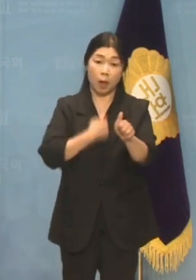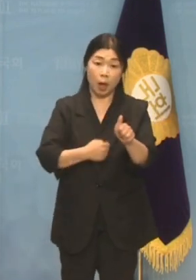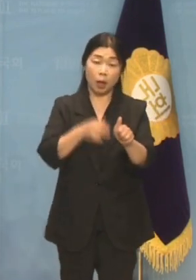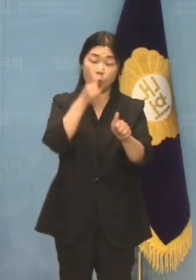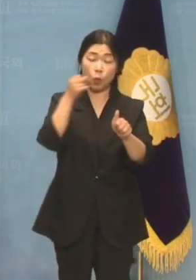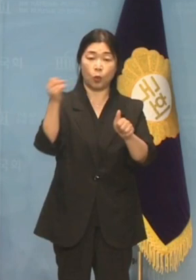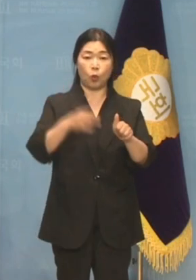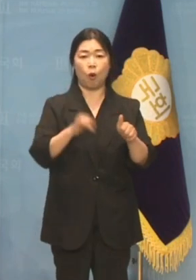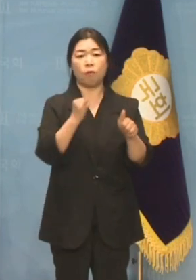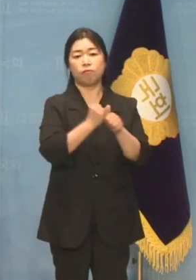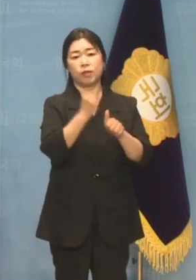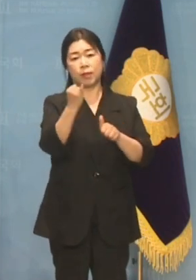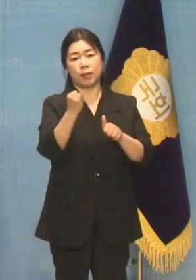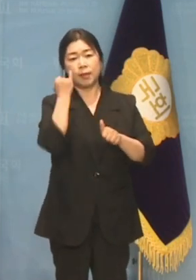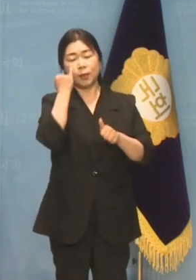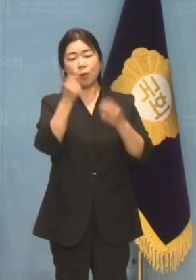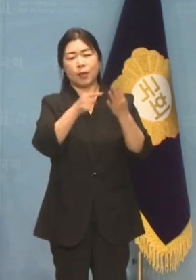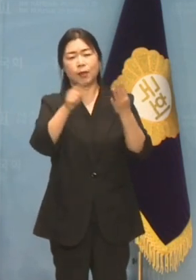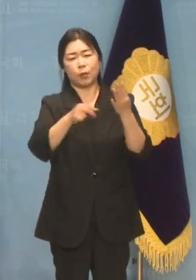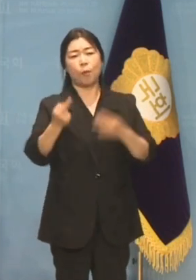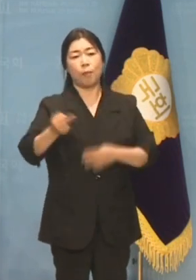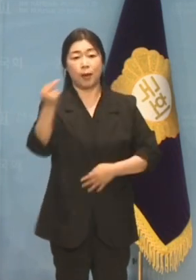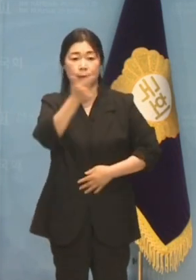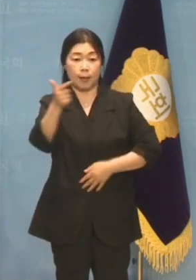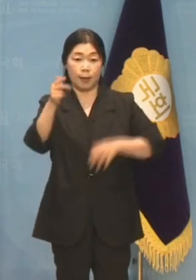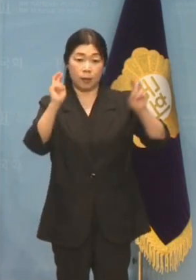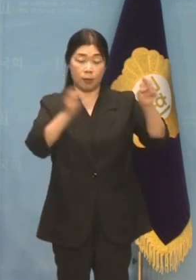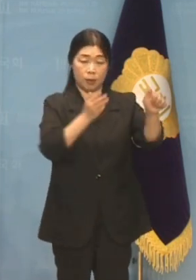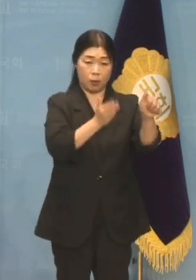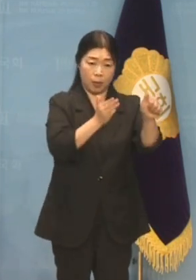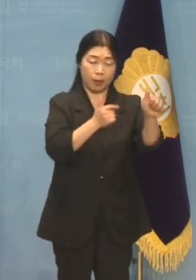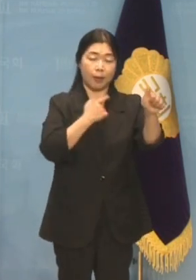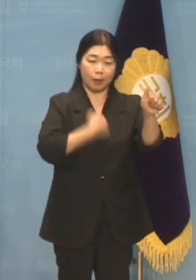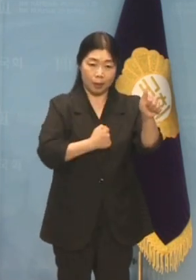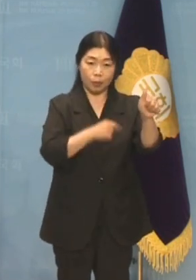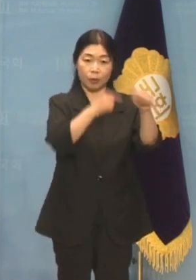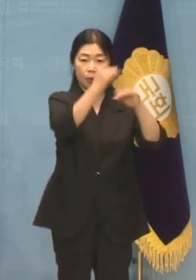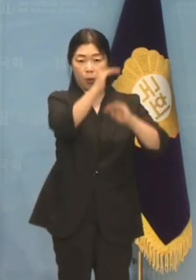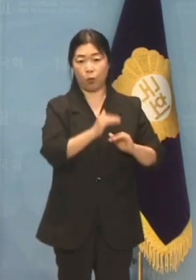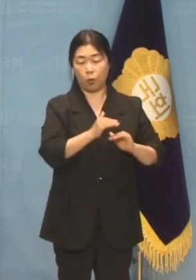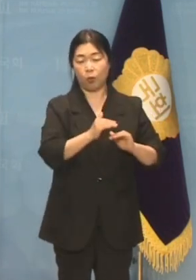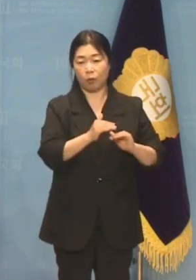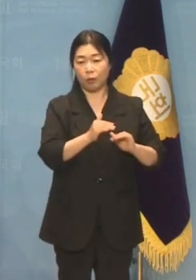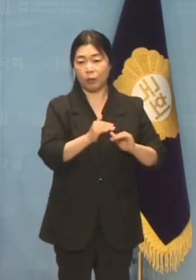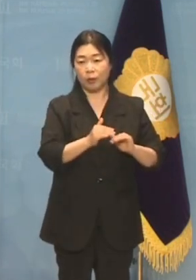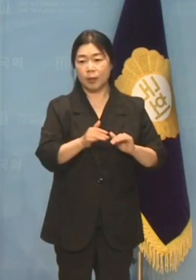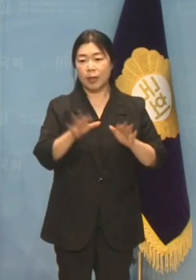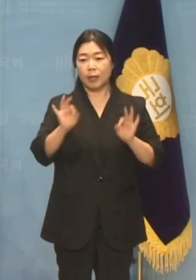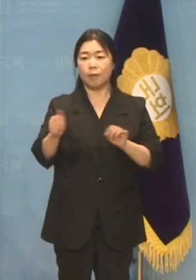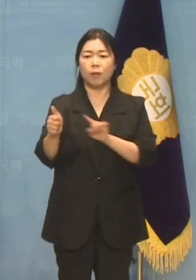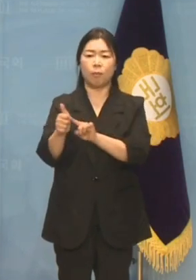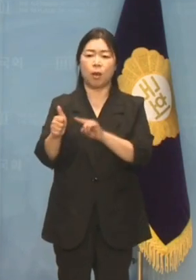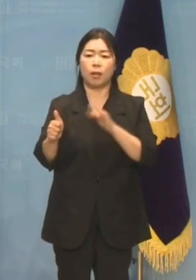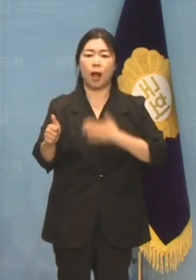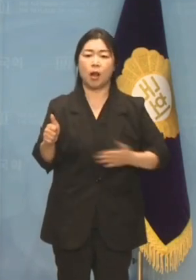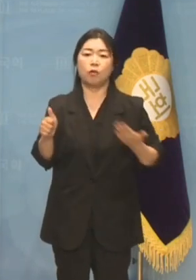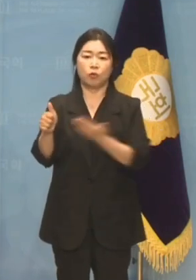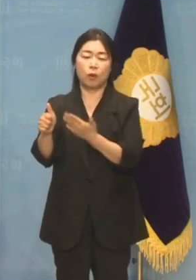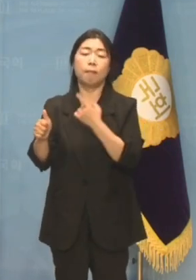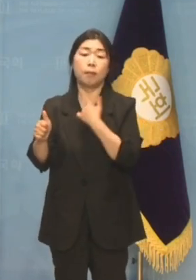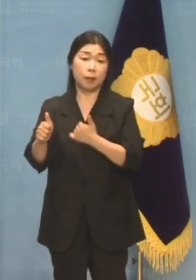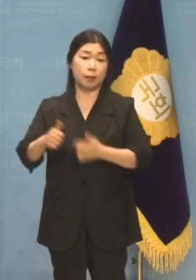처 이종사촌 오빠가 대기업의 청탁 내용을 김기현 대표에게 전달한 사실도